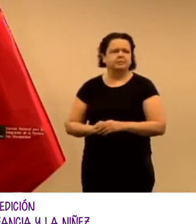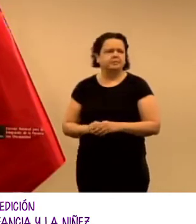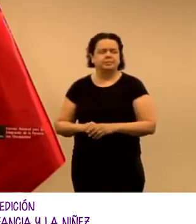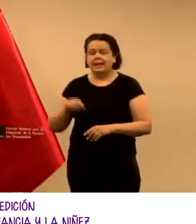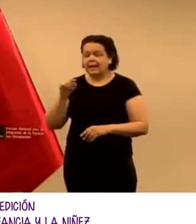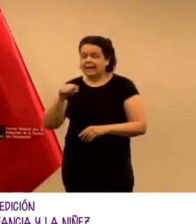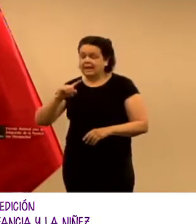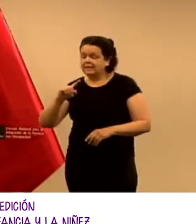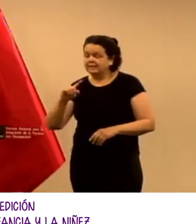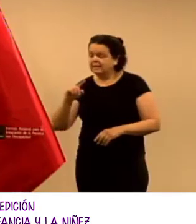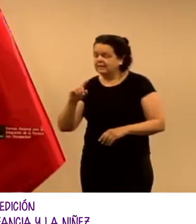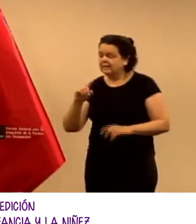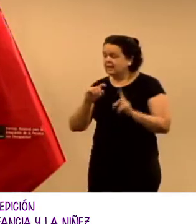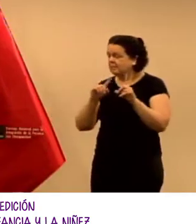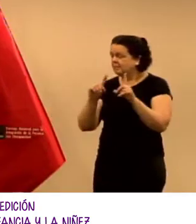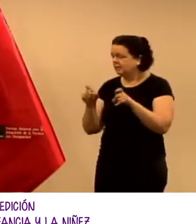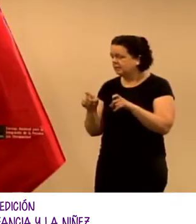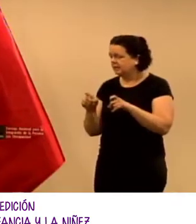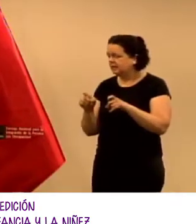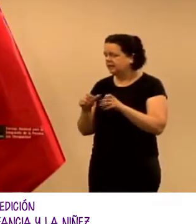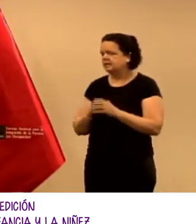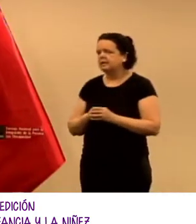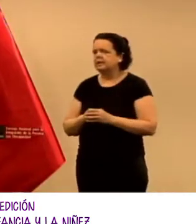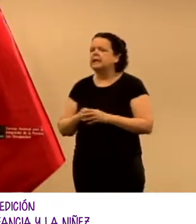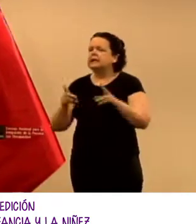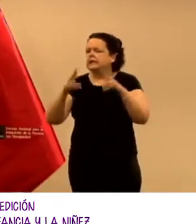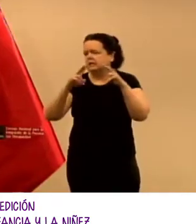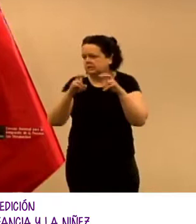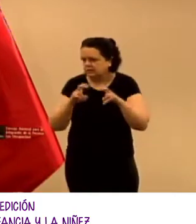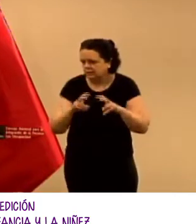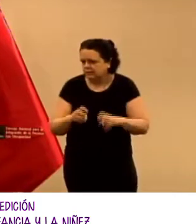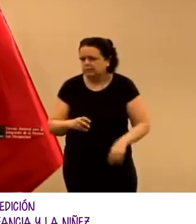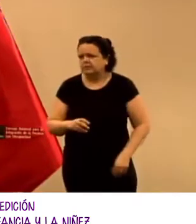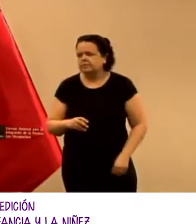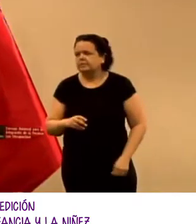Este primer borrador de preguntas fue sujeto de revisión